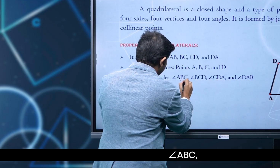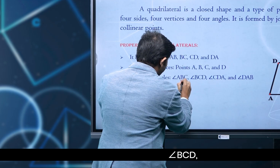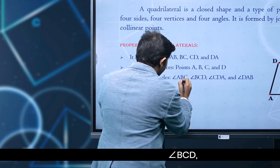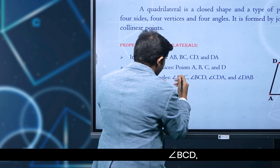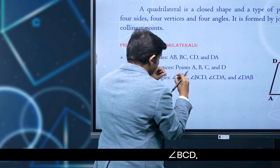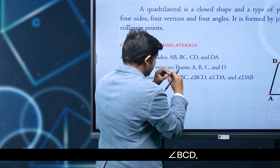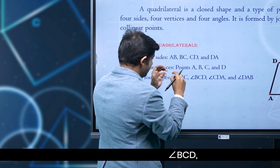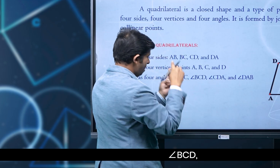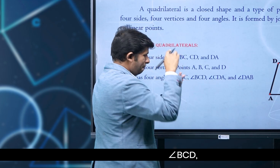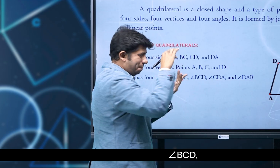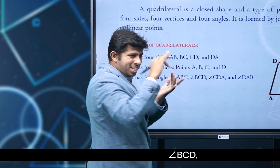अँगल बी सी डी,